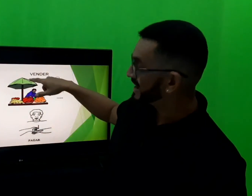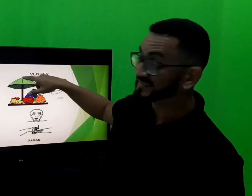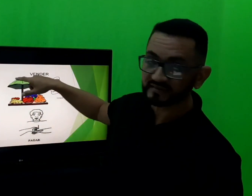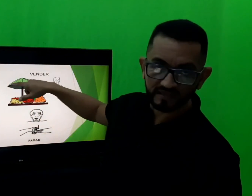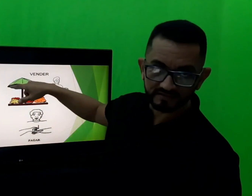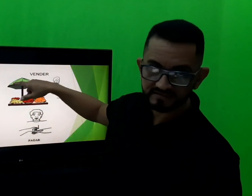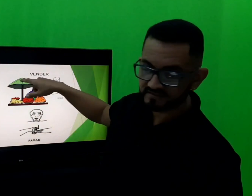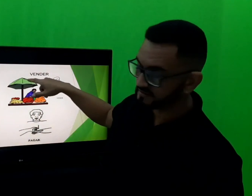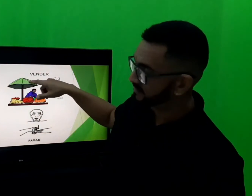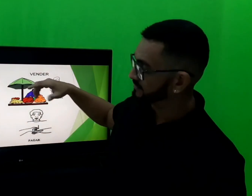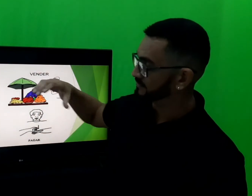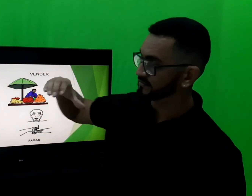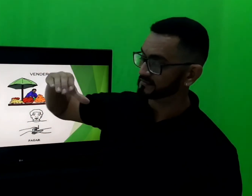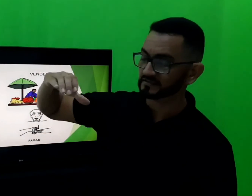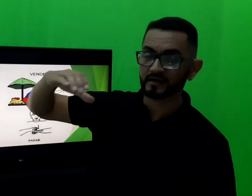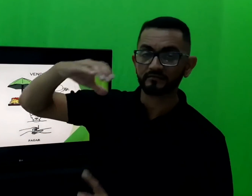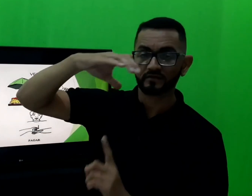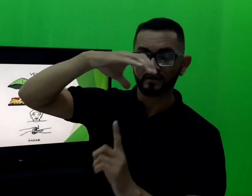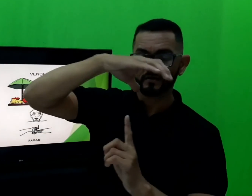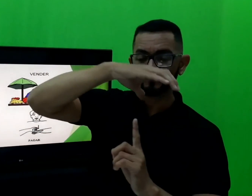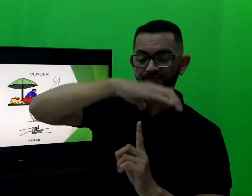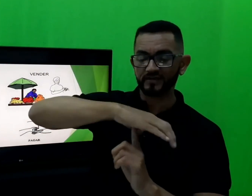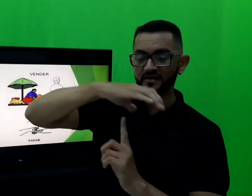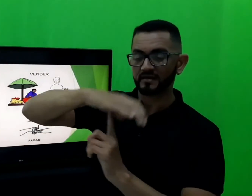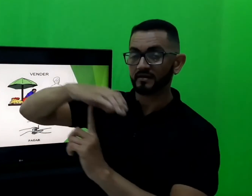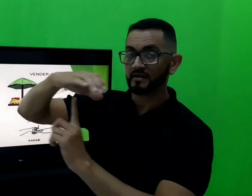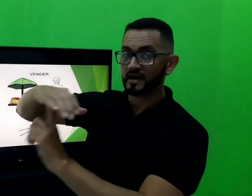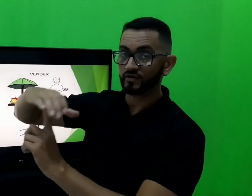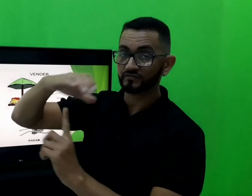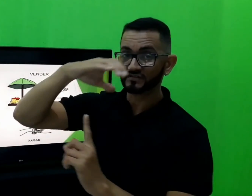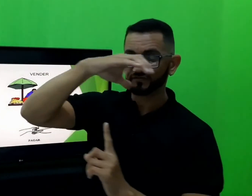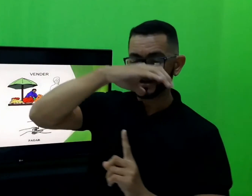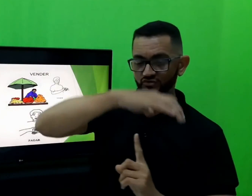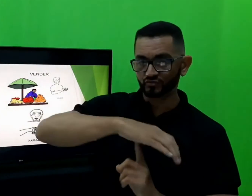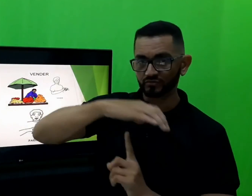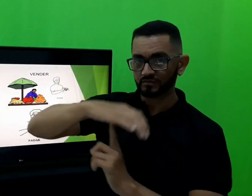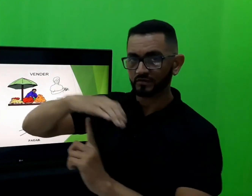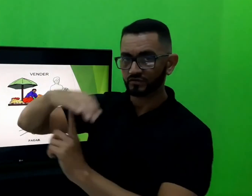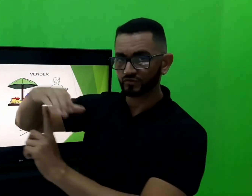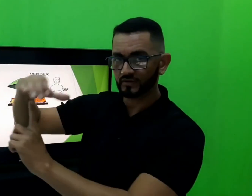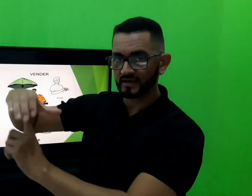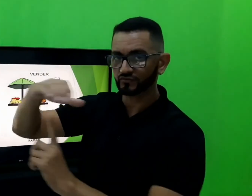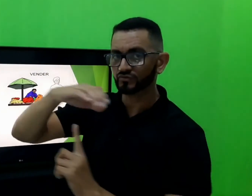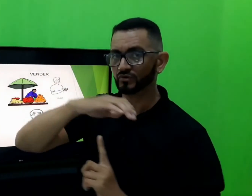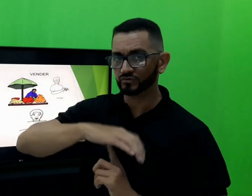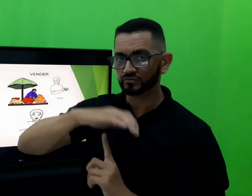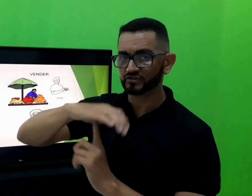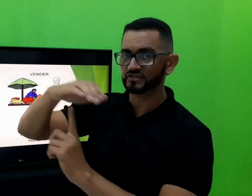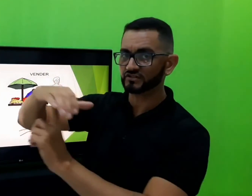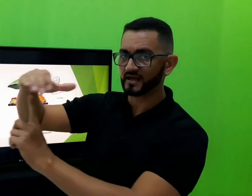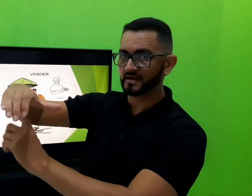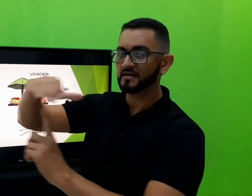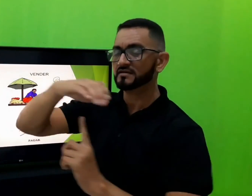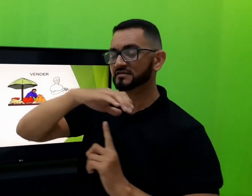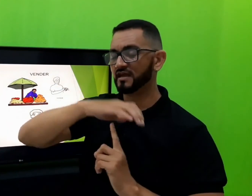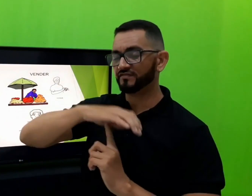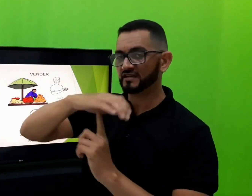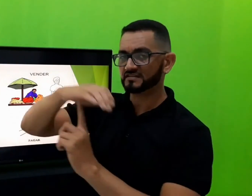a tendazinha, certo? Feira. Agora você faz um do lado do outro que já está se